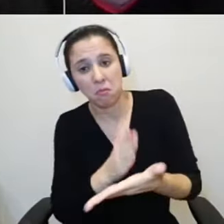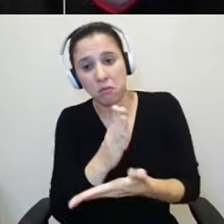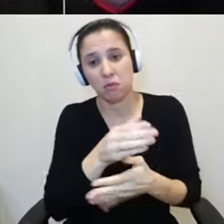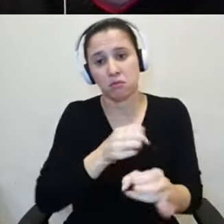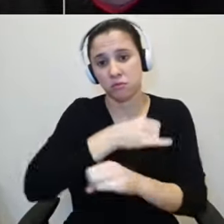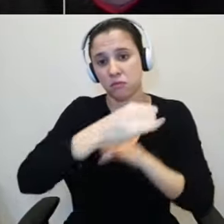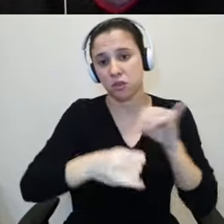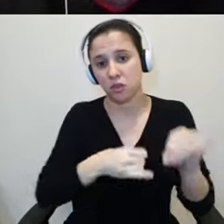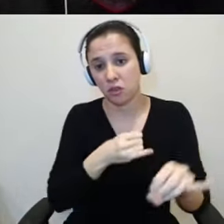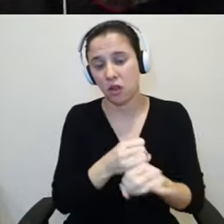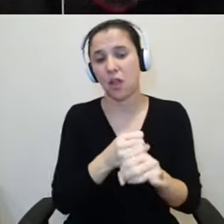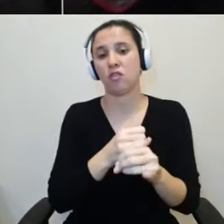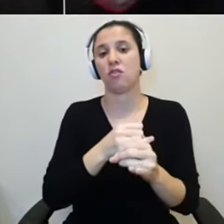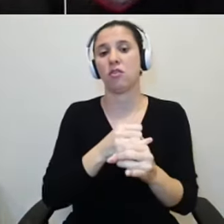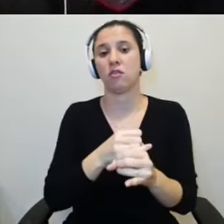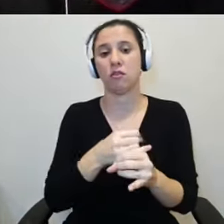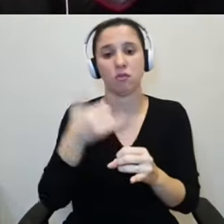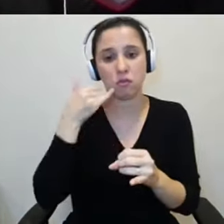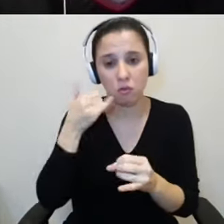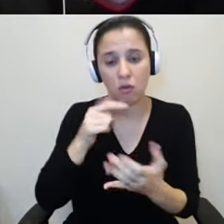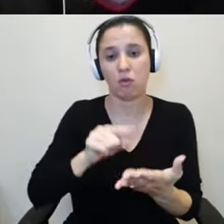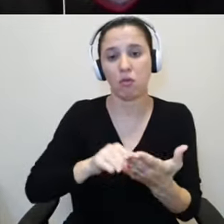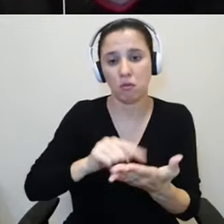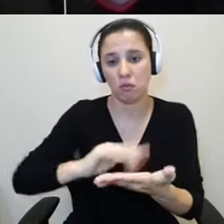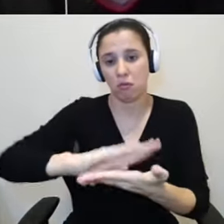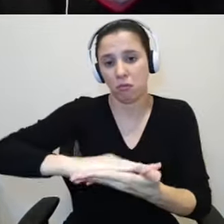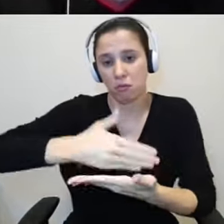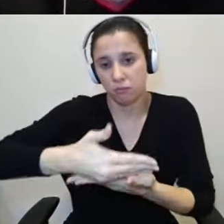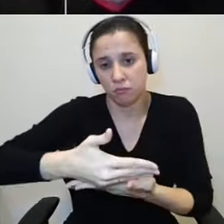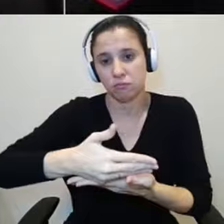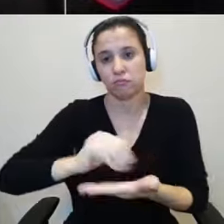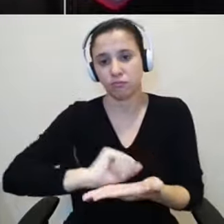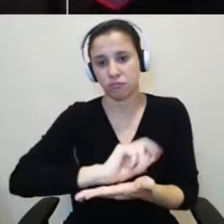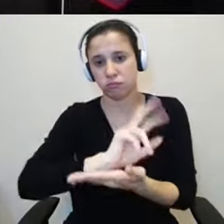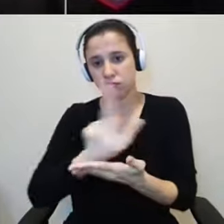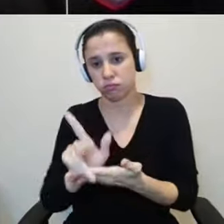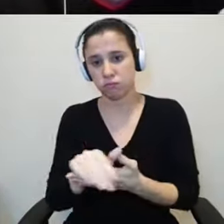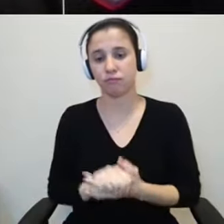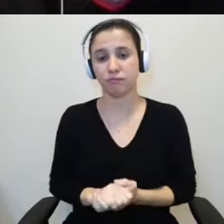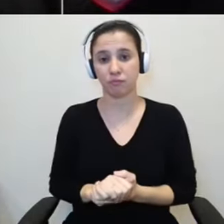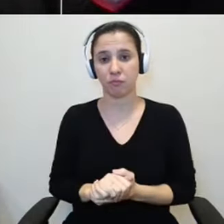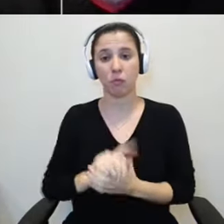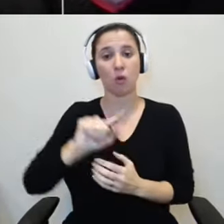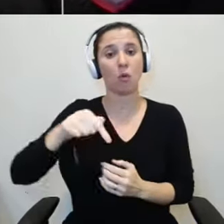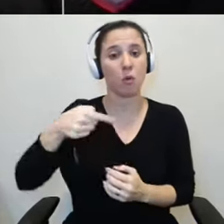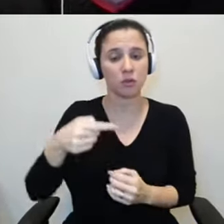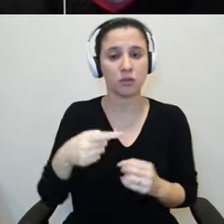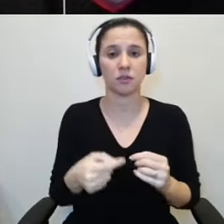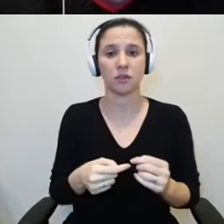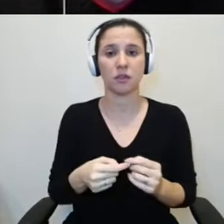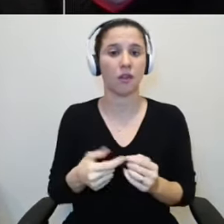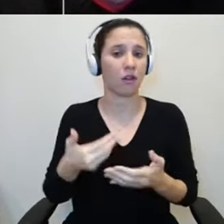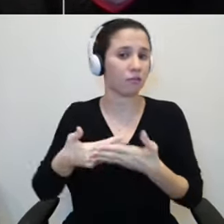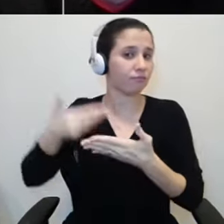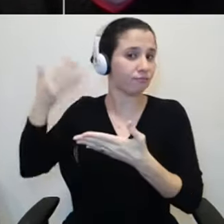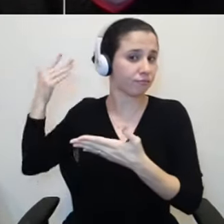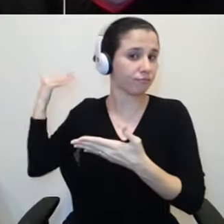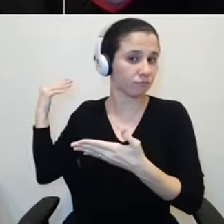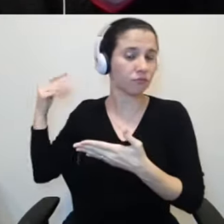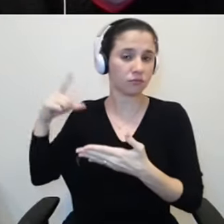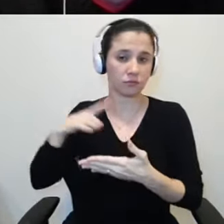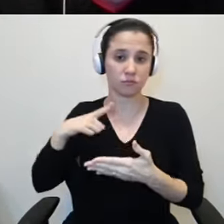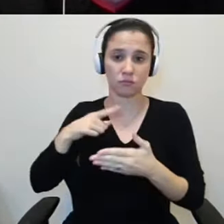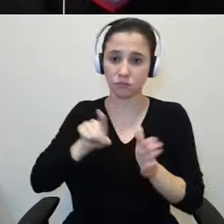informações e ter tudo isso pronto. Outras questões também, pessoal. Lá atrás do nosso questionário, nós já verificamos que nós